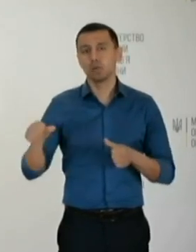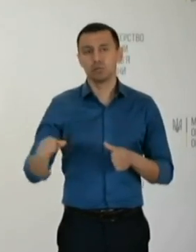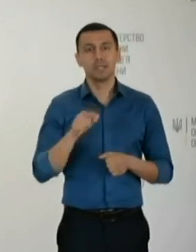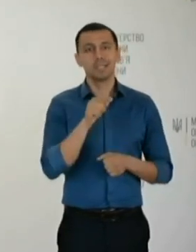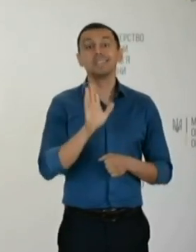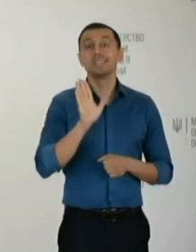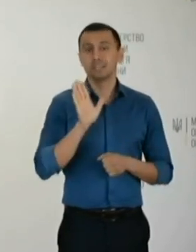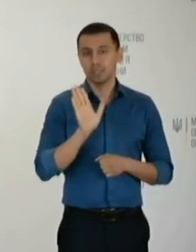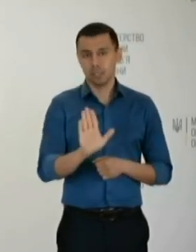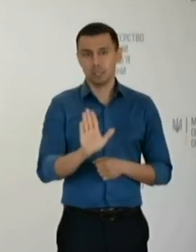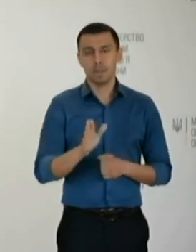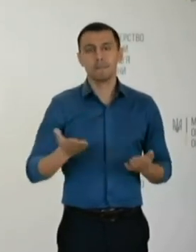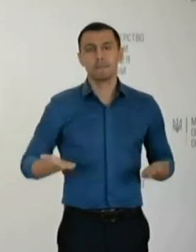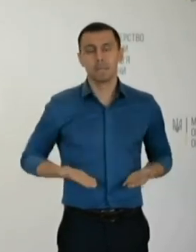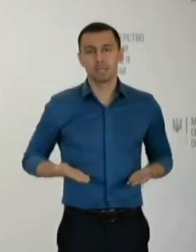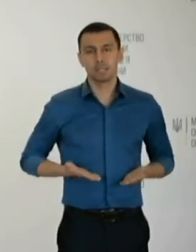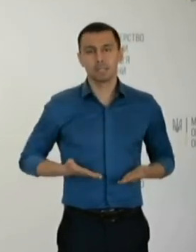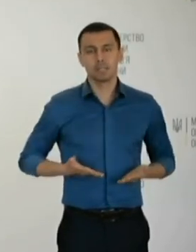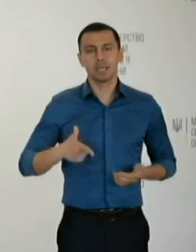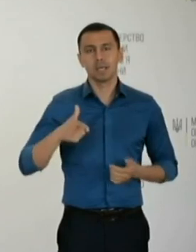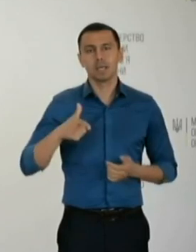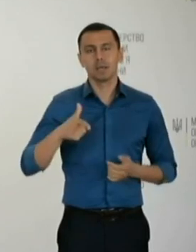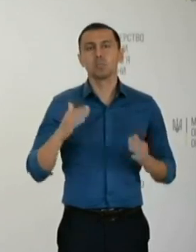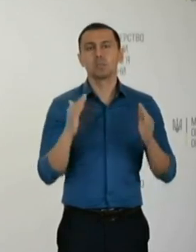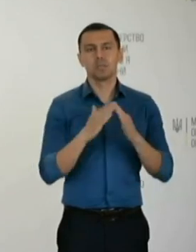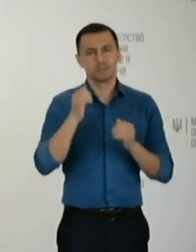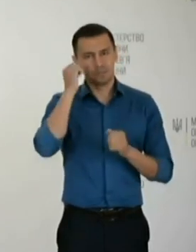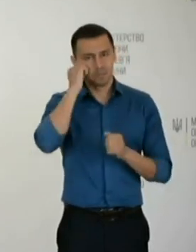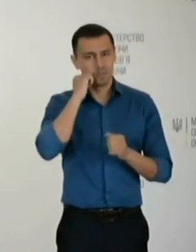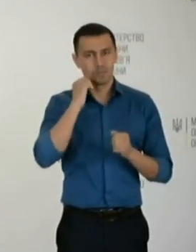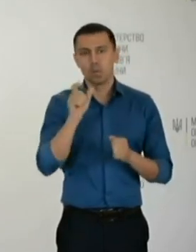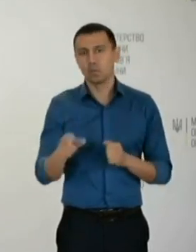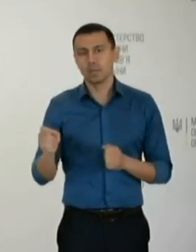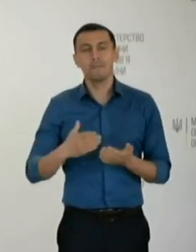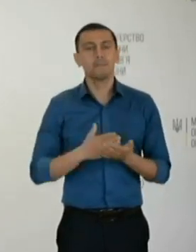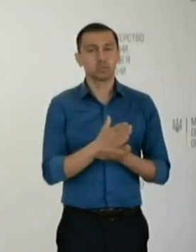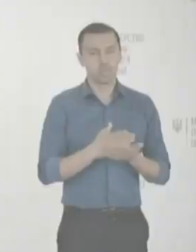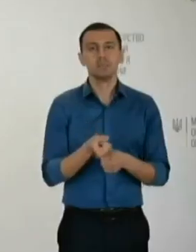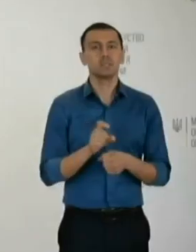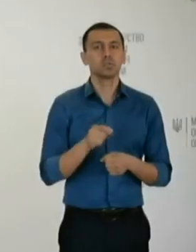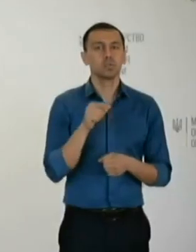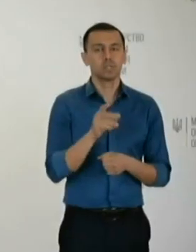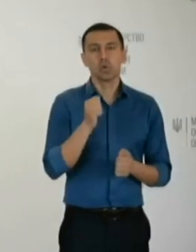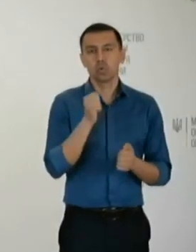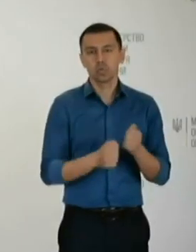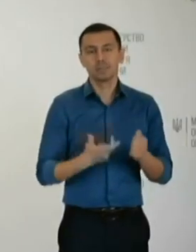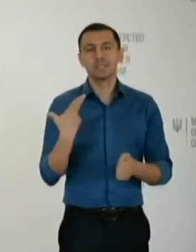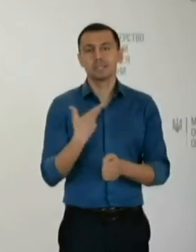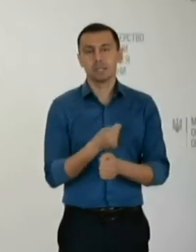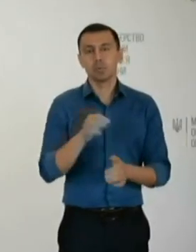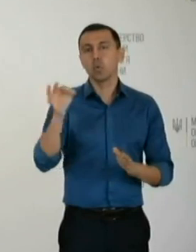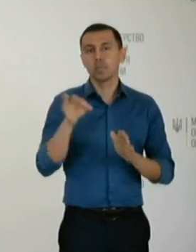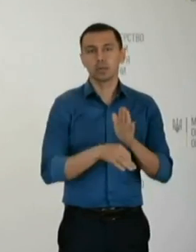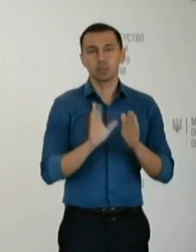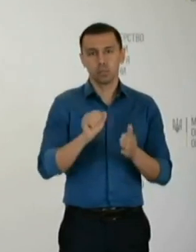і тільки мешканці геріатричних закладів, тобто будинків престарелих, персонал цих будинків. За кожним щепленням